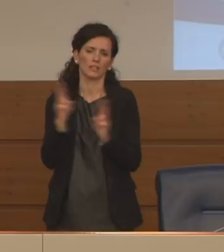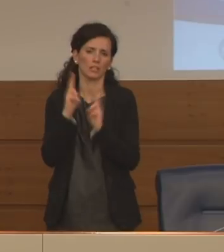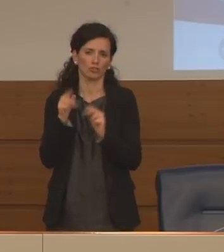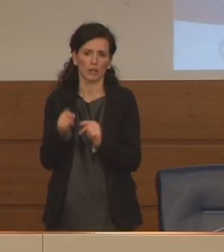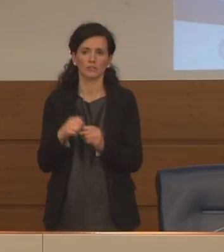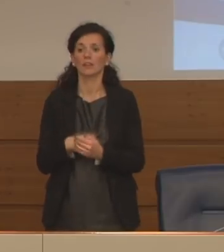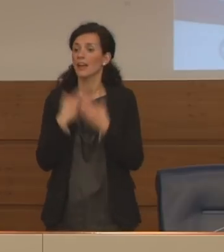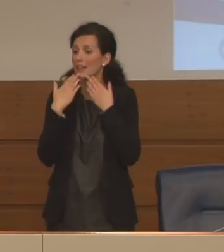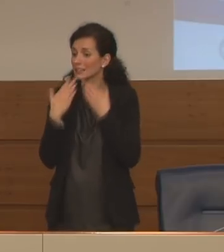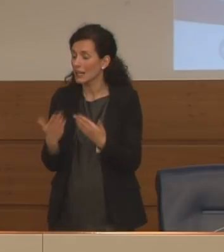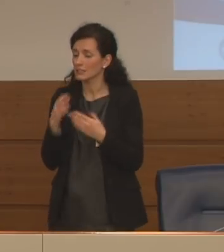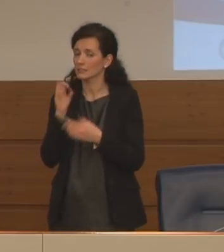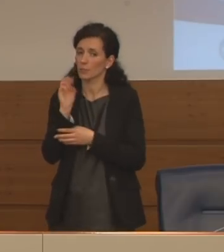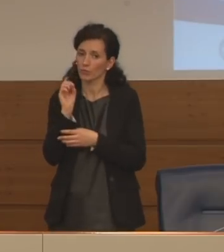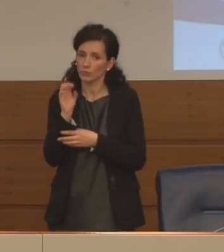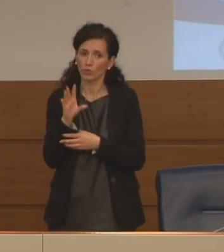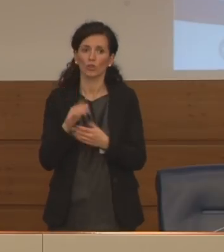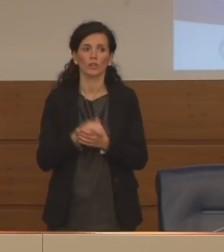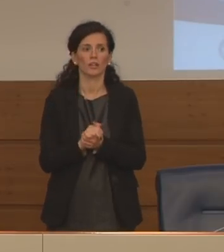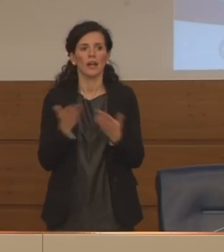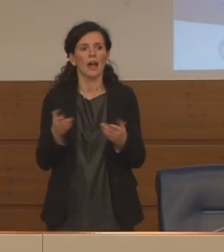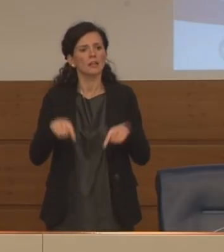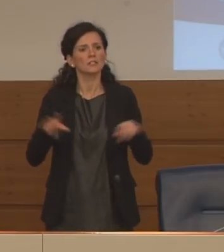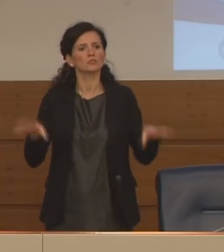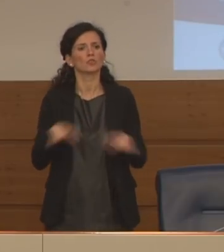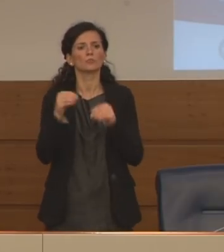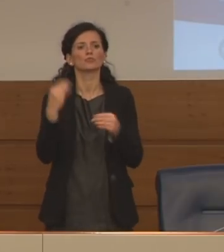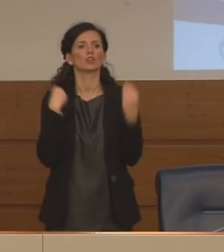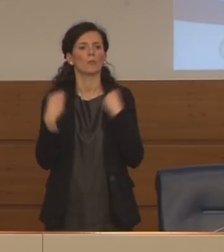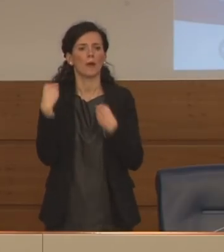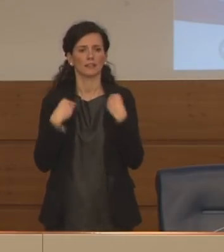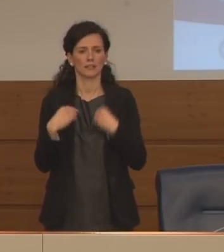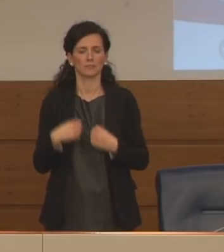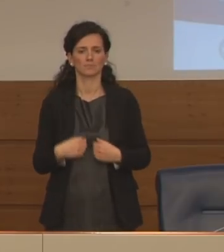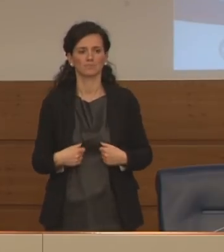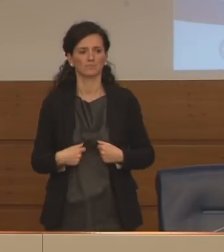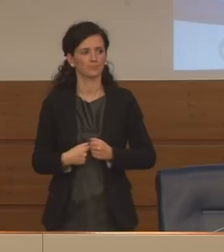grazie professore adesso le domande